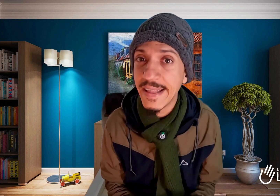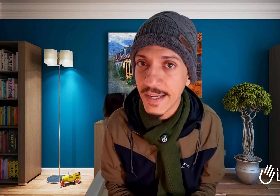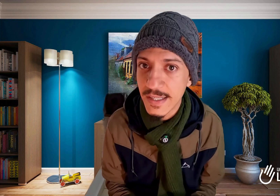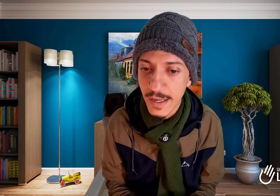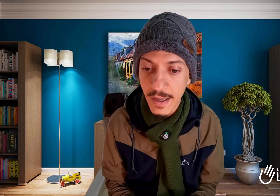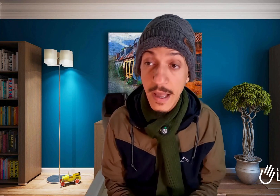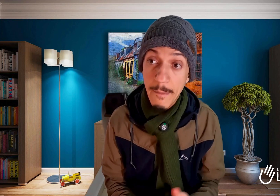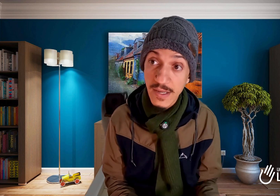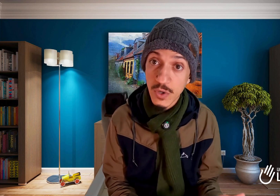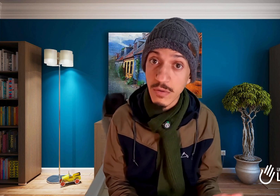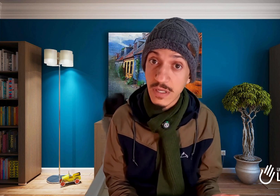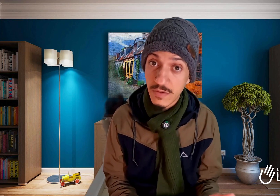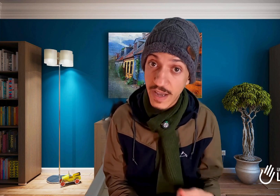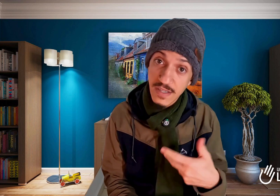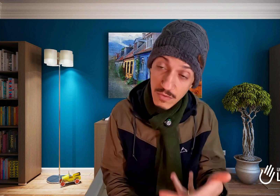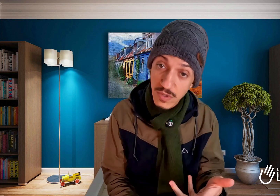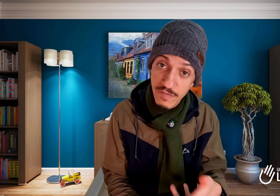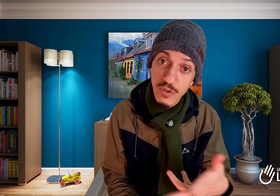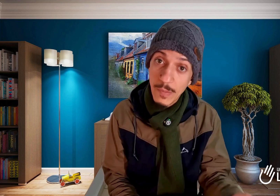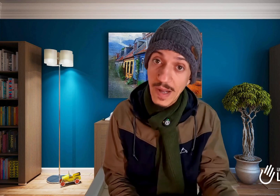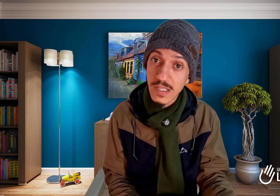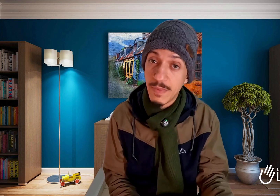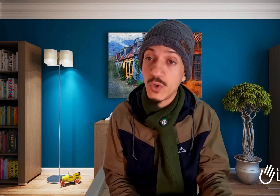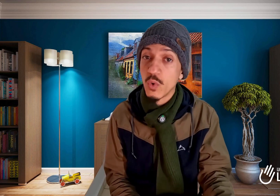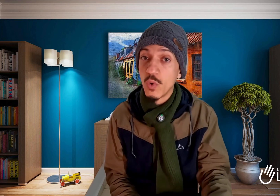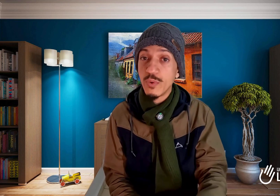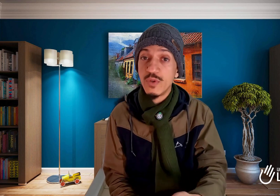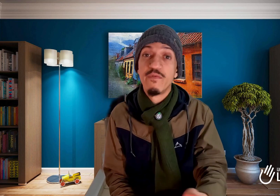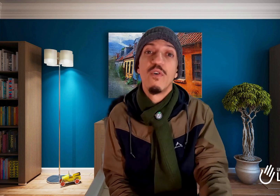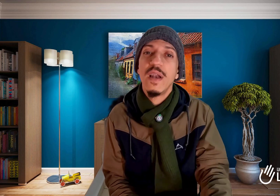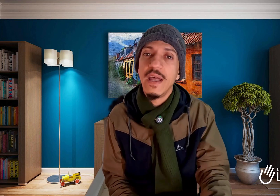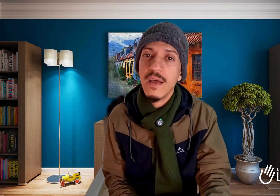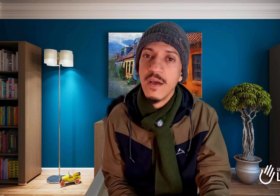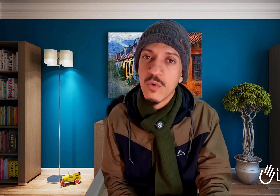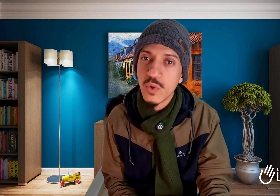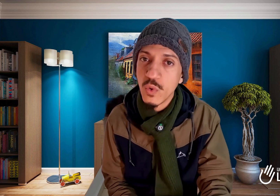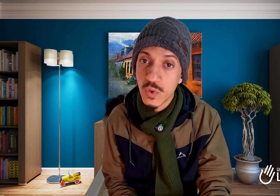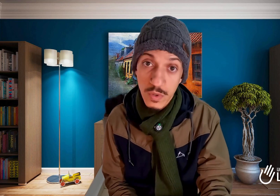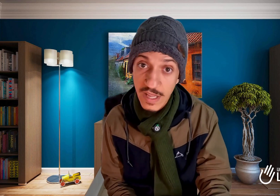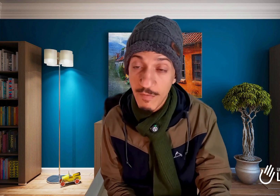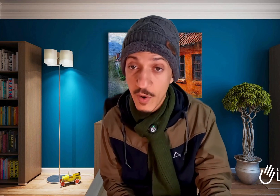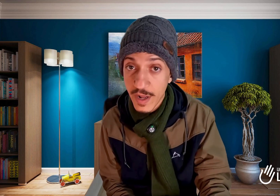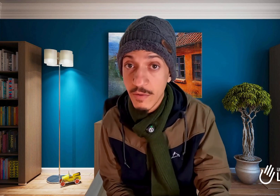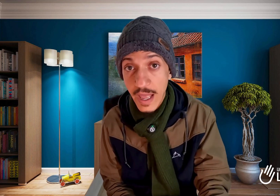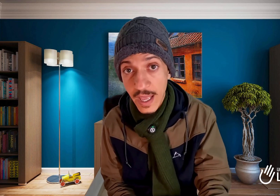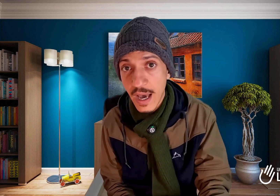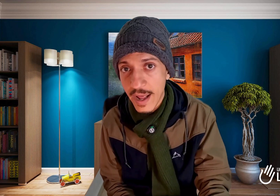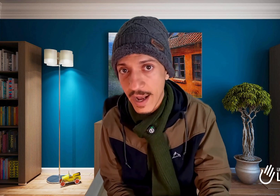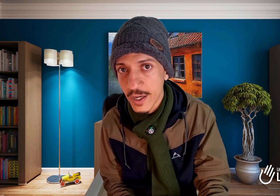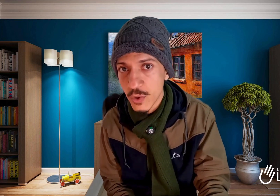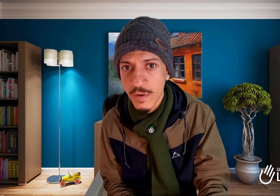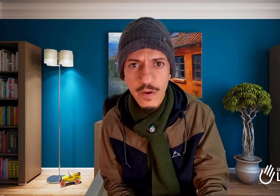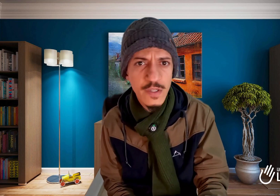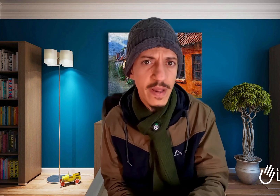si. Mas outras vezes, inclusive eu já participei de grupos de vôlei com surdos quando eu estava morando em Aracaju. E foi uma